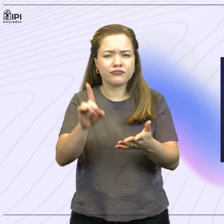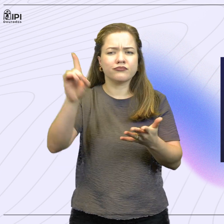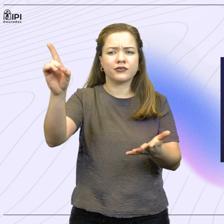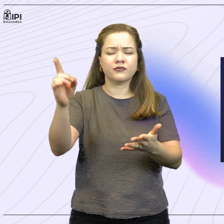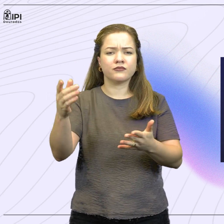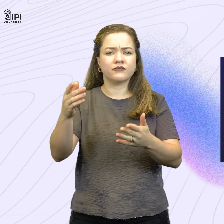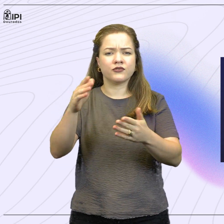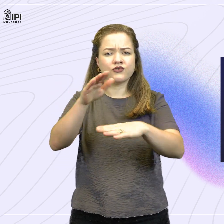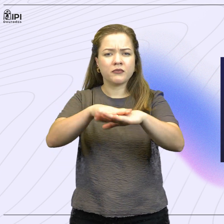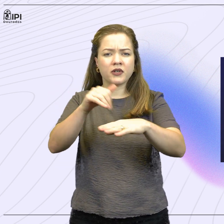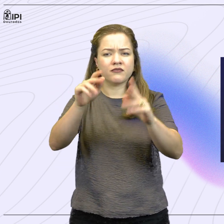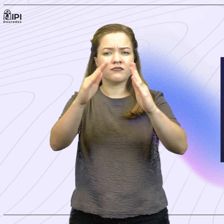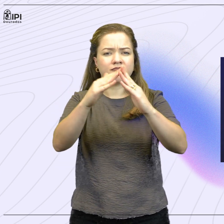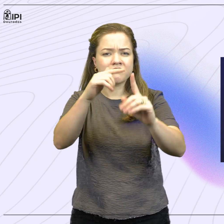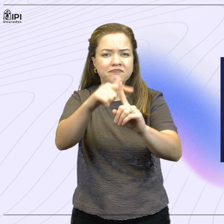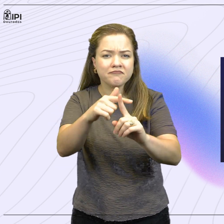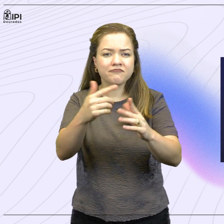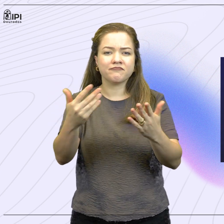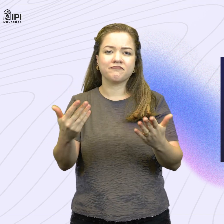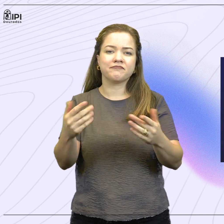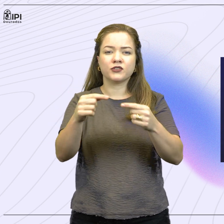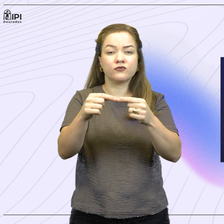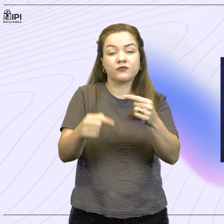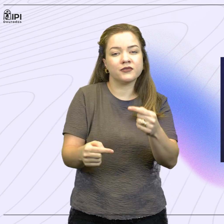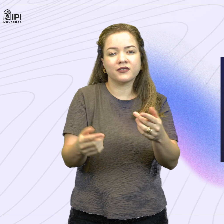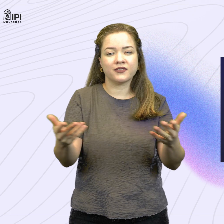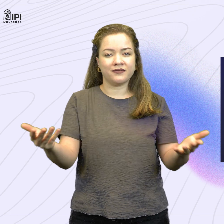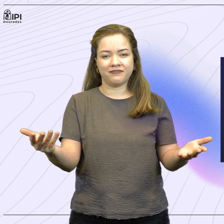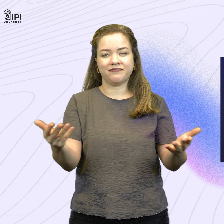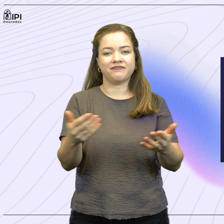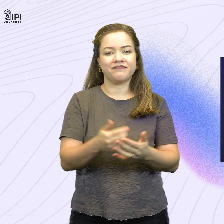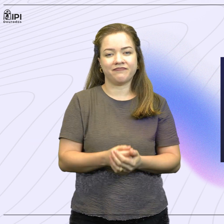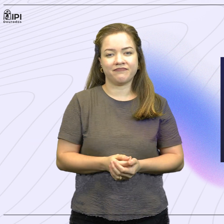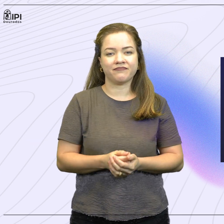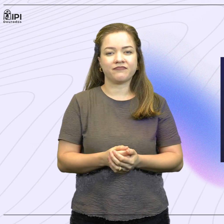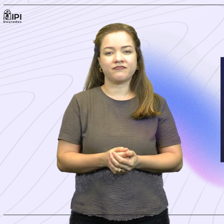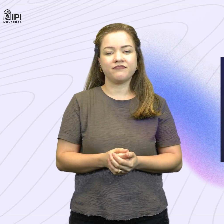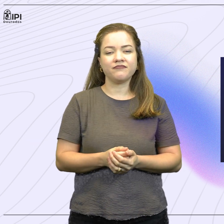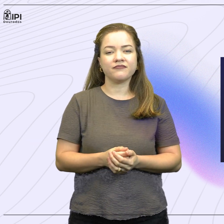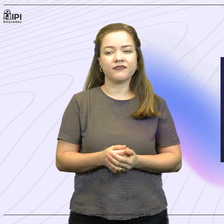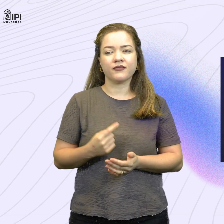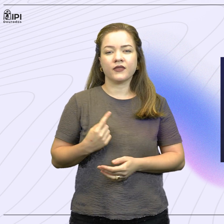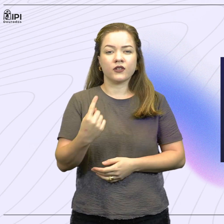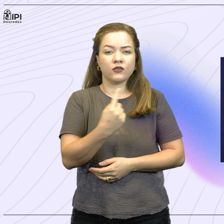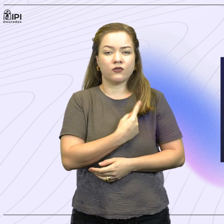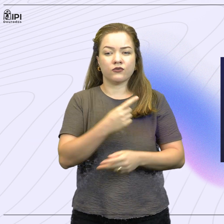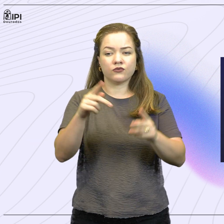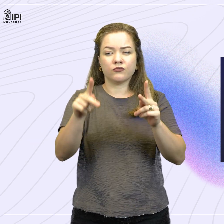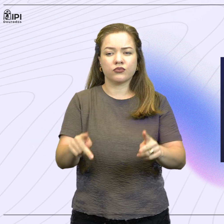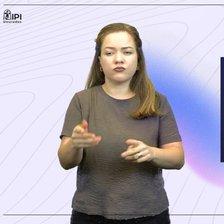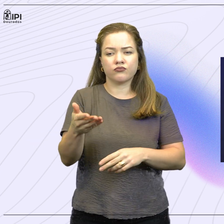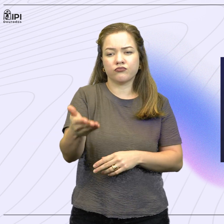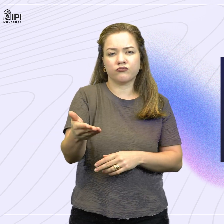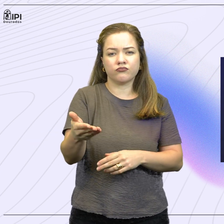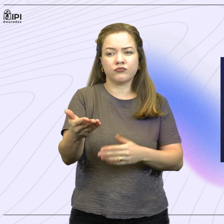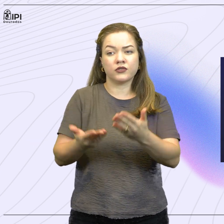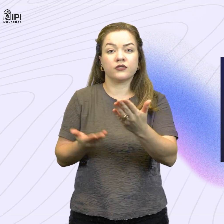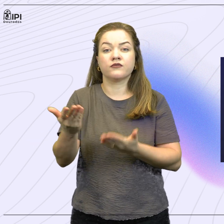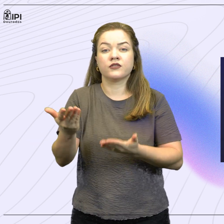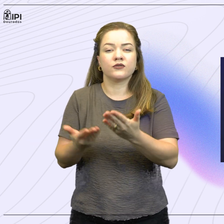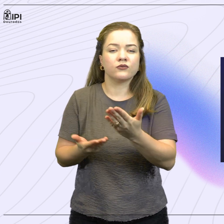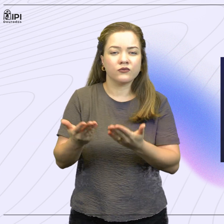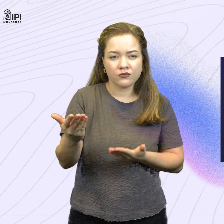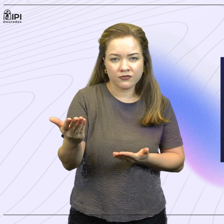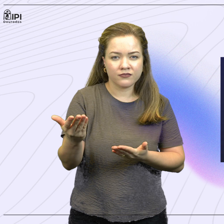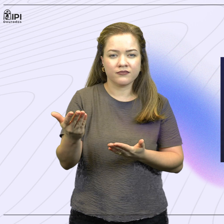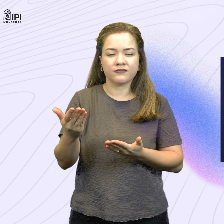faz sentido falar que nós somos esse povo escolhido, não faz sentido falar que nós somos esse povo servidor, esse